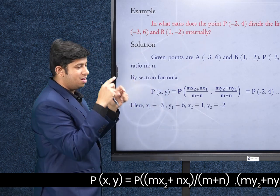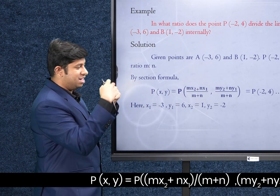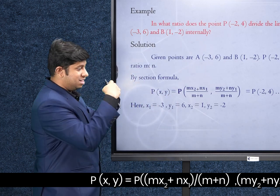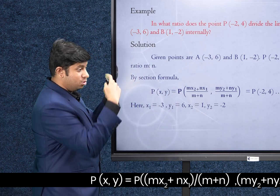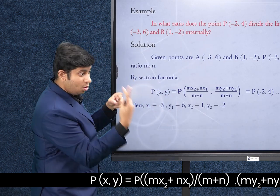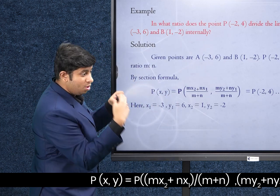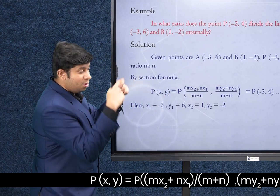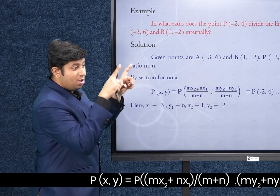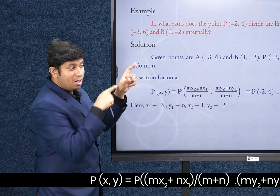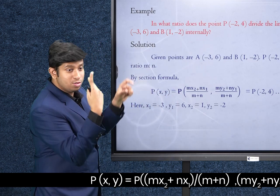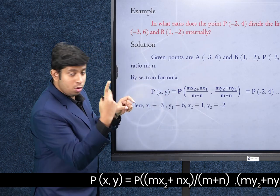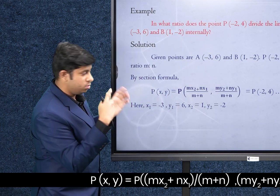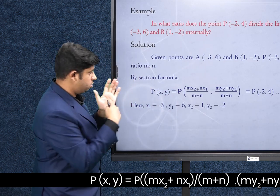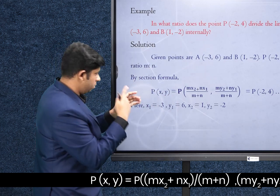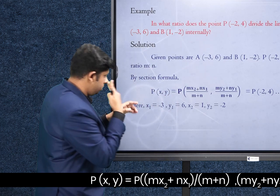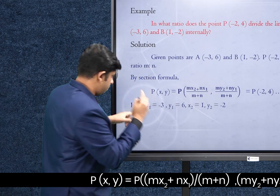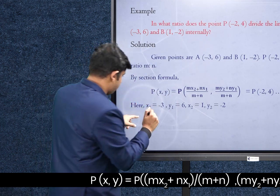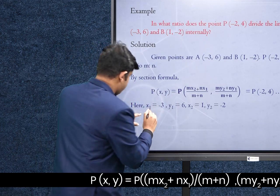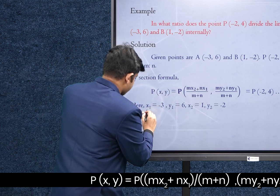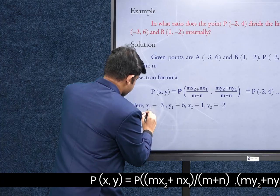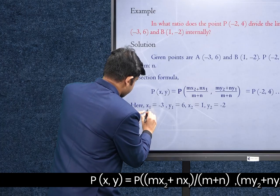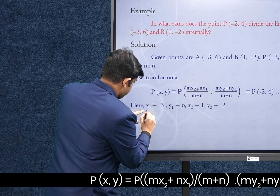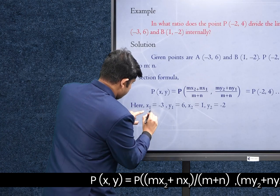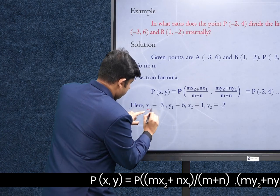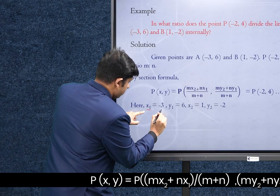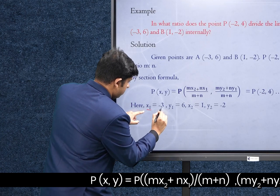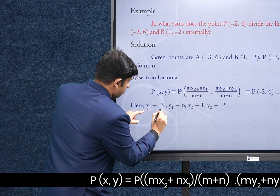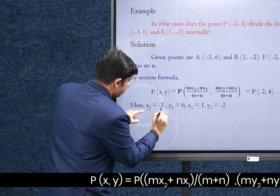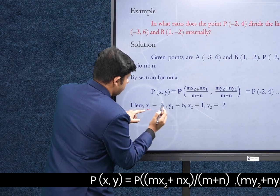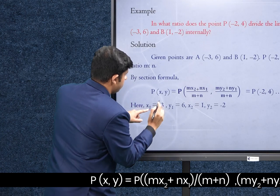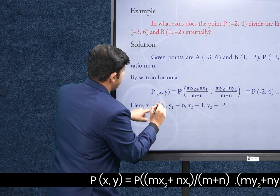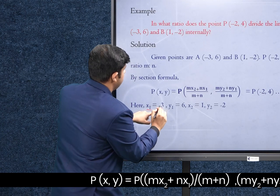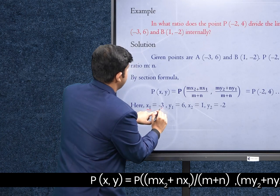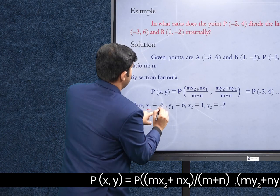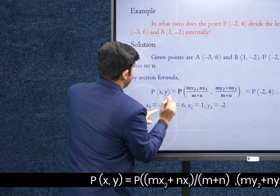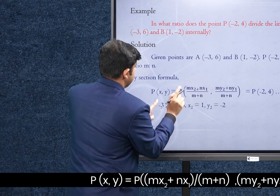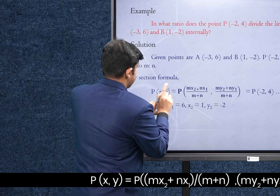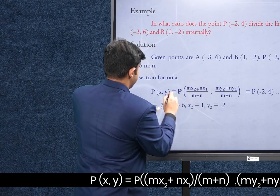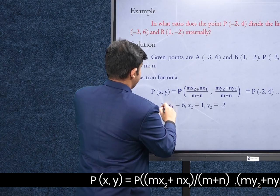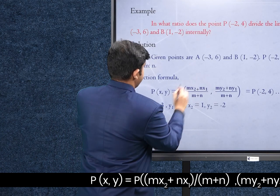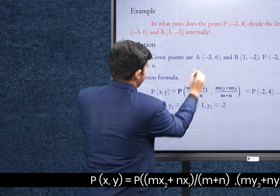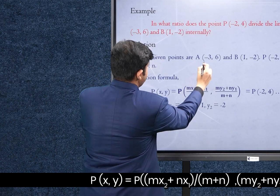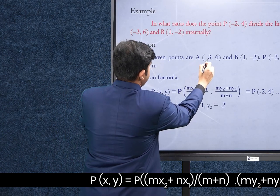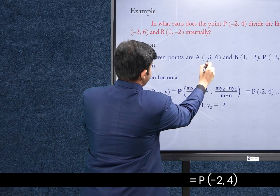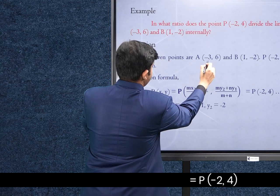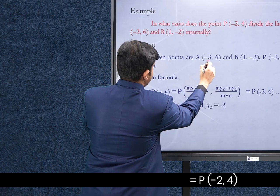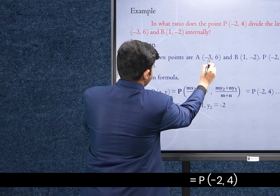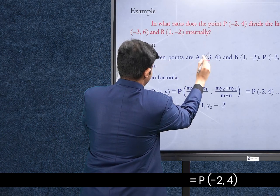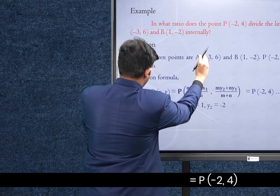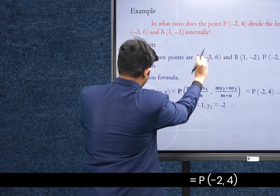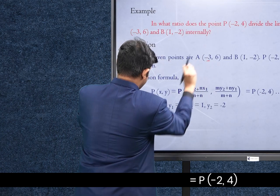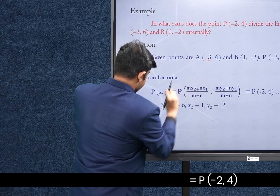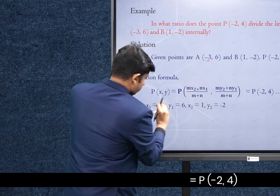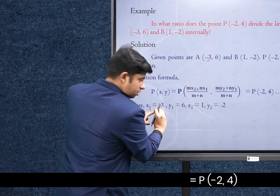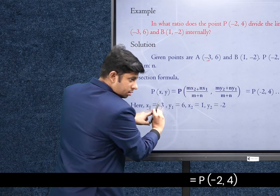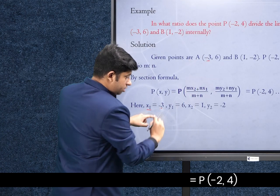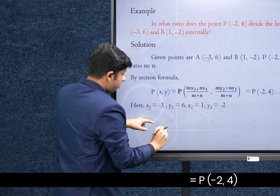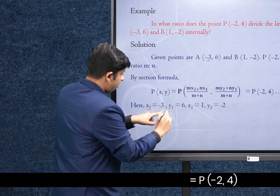2 கூட்டல் என் ஒய் கீழிலக்க 1 கீழ்க்கோடு எம் கூட்டல் என் ஈடு பி